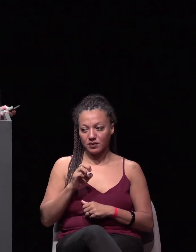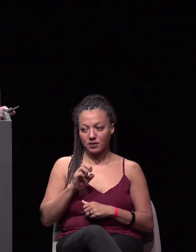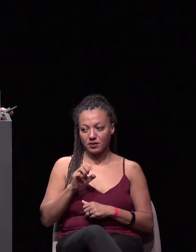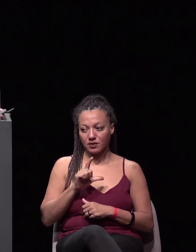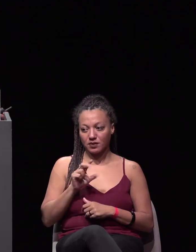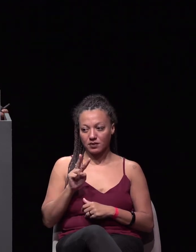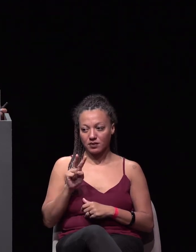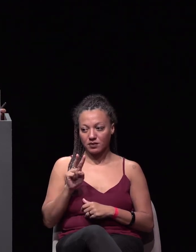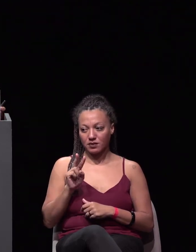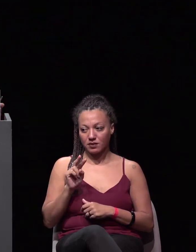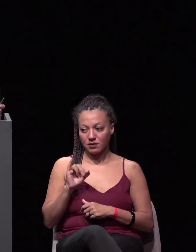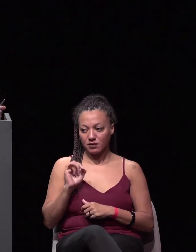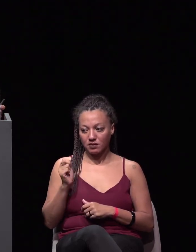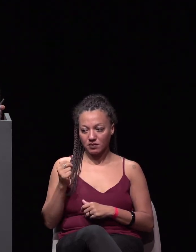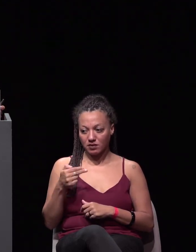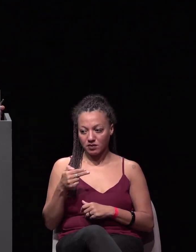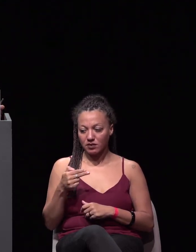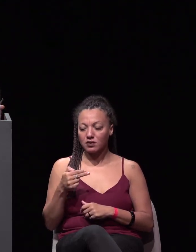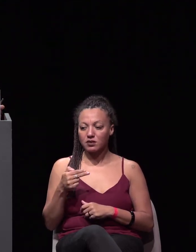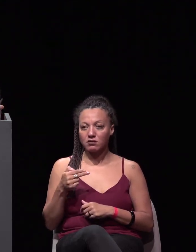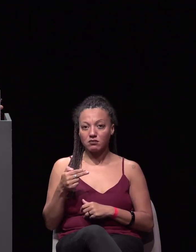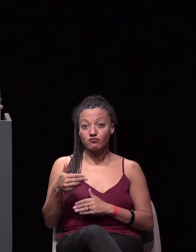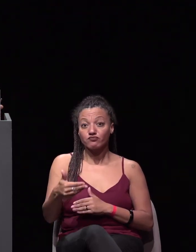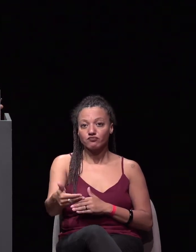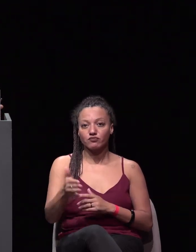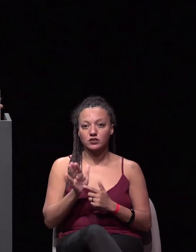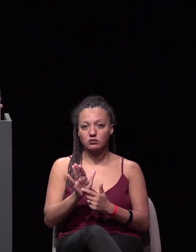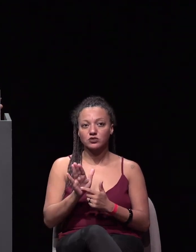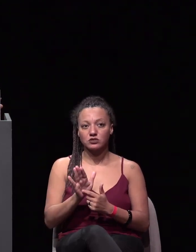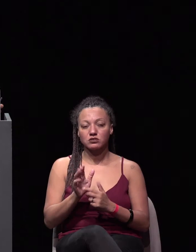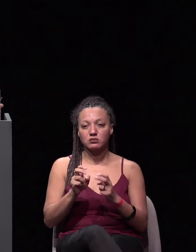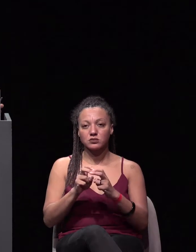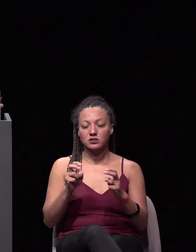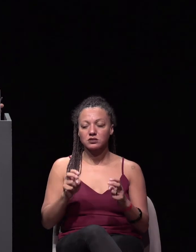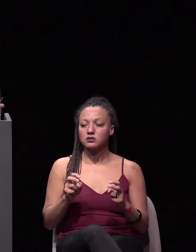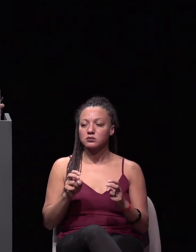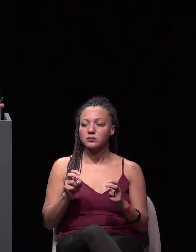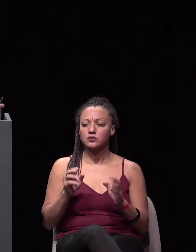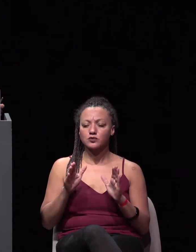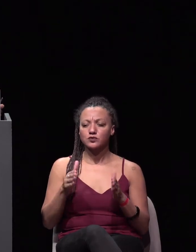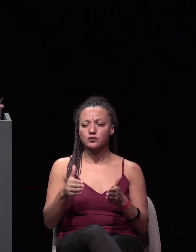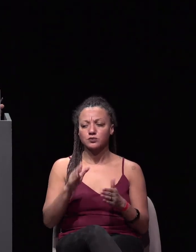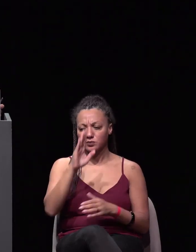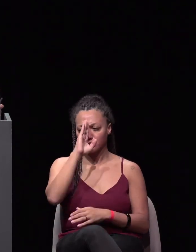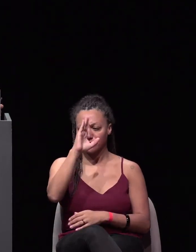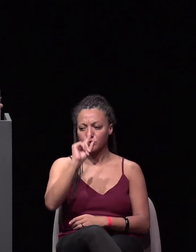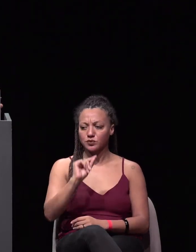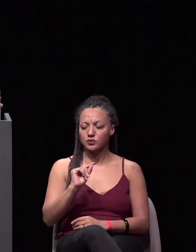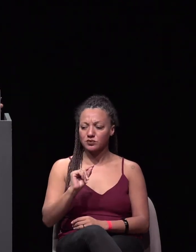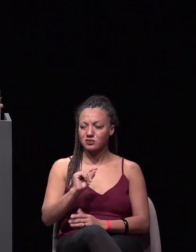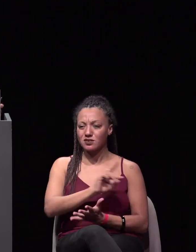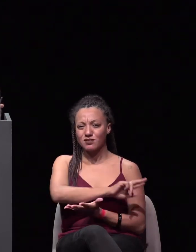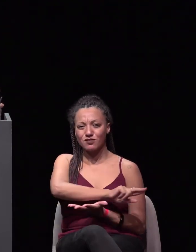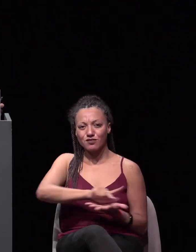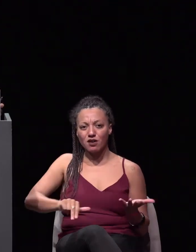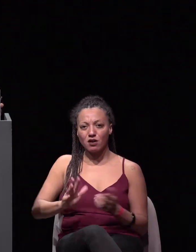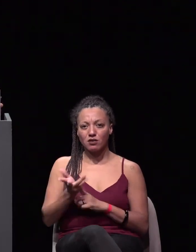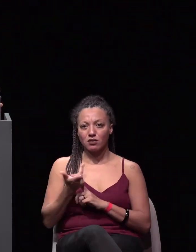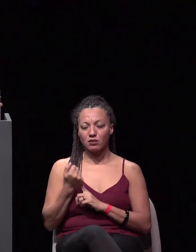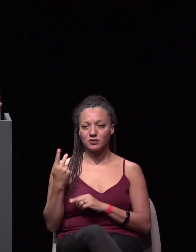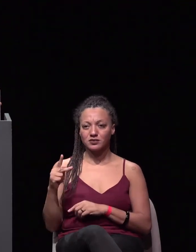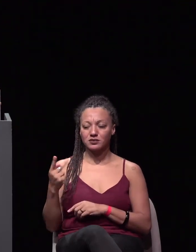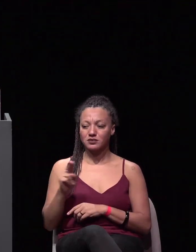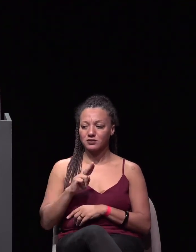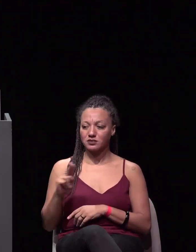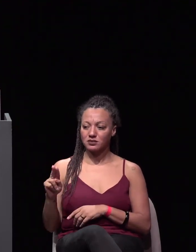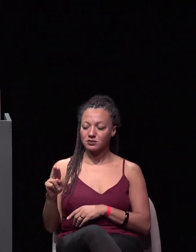Edwards, essa exposição que vai acontecer aqui, ela tem como foco central uma série de obras dele que se